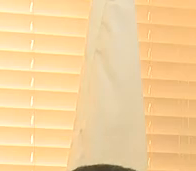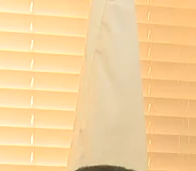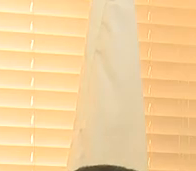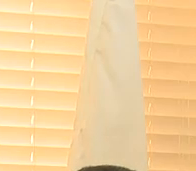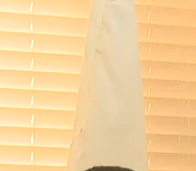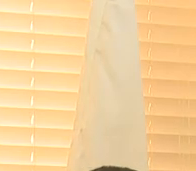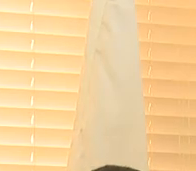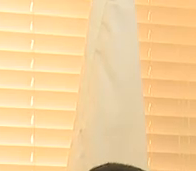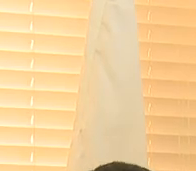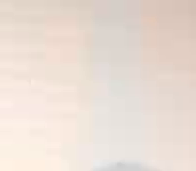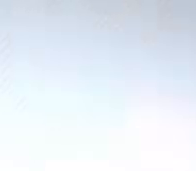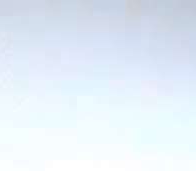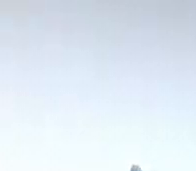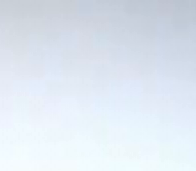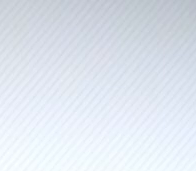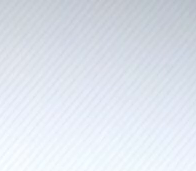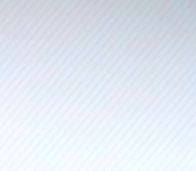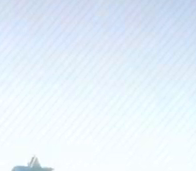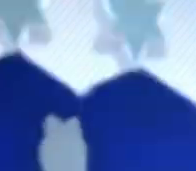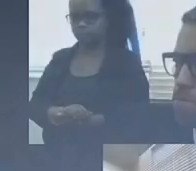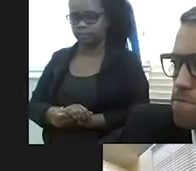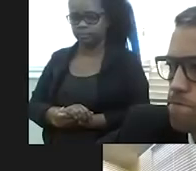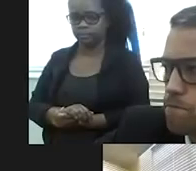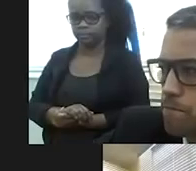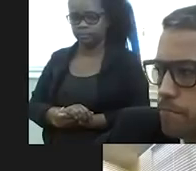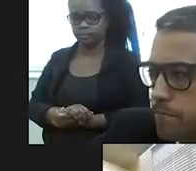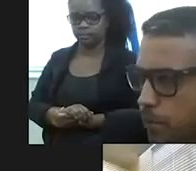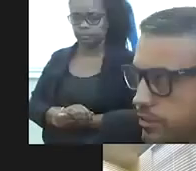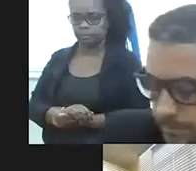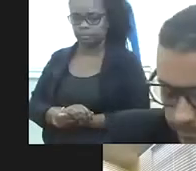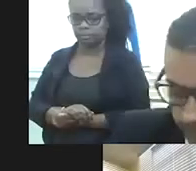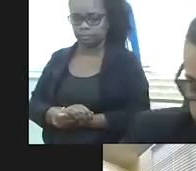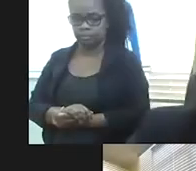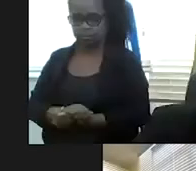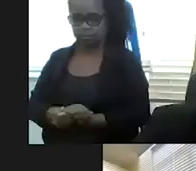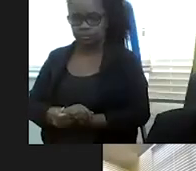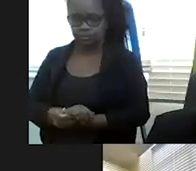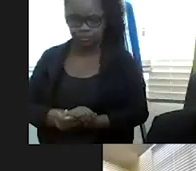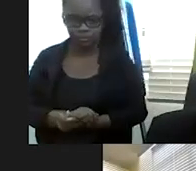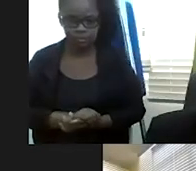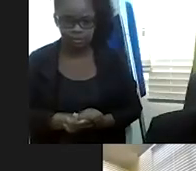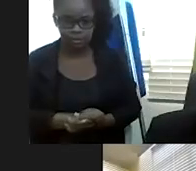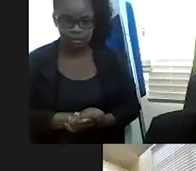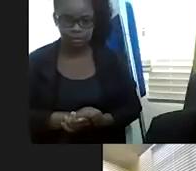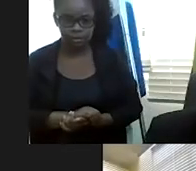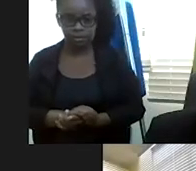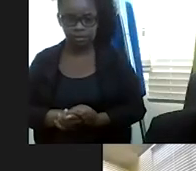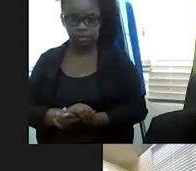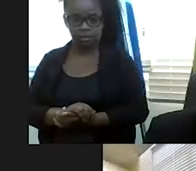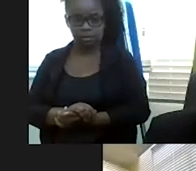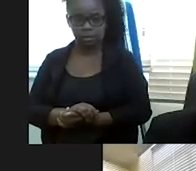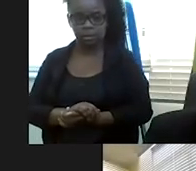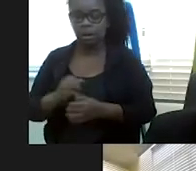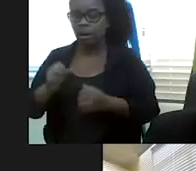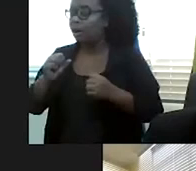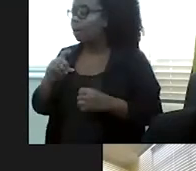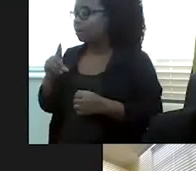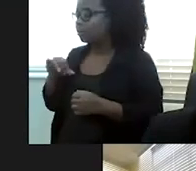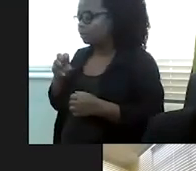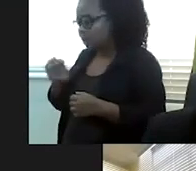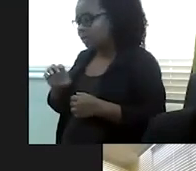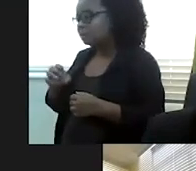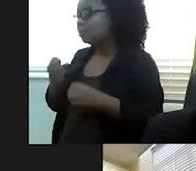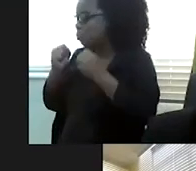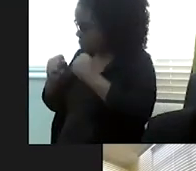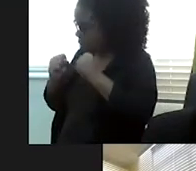a palavra, vereador Valdeci. Ô, Deise, pode ficar à vontade, então. Depois de Vossa Excelência, eu faço